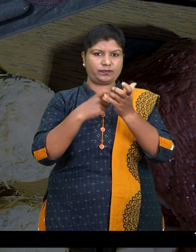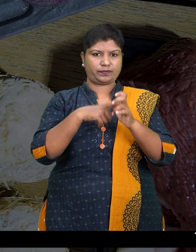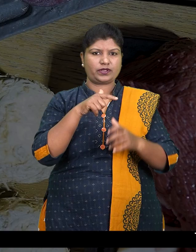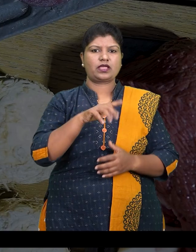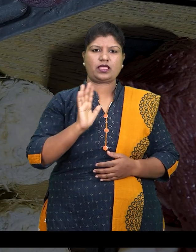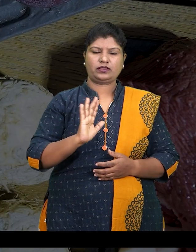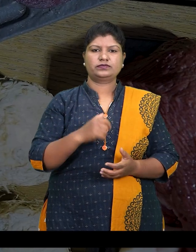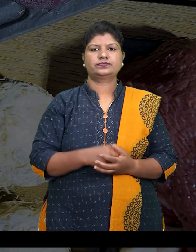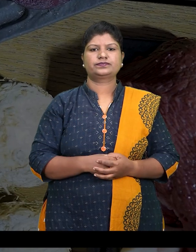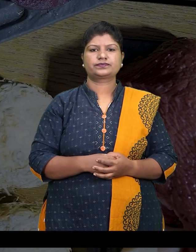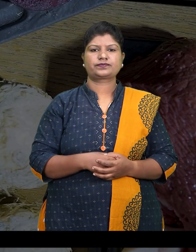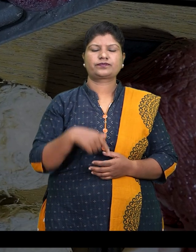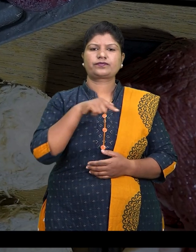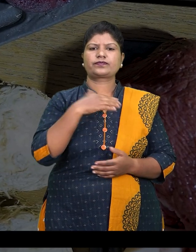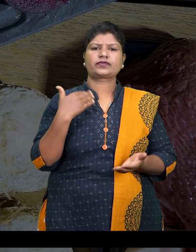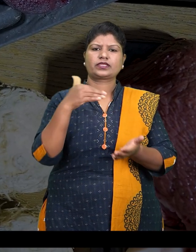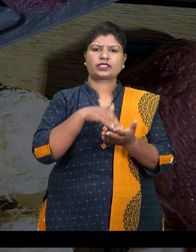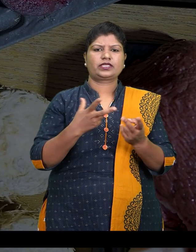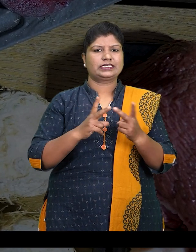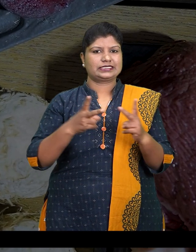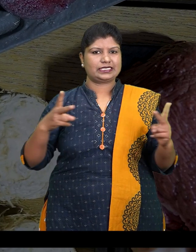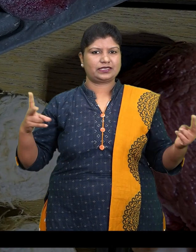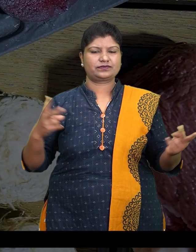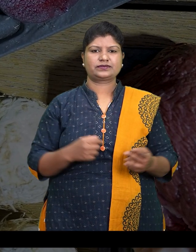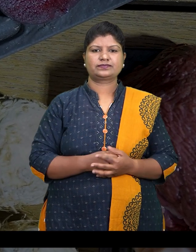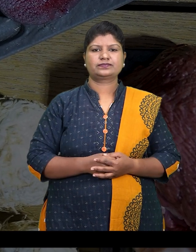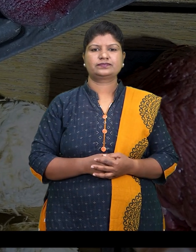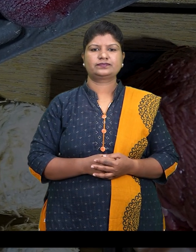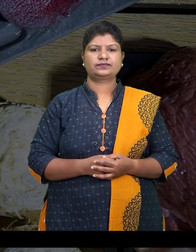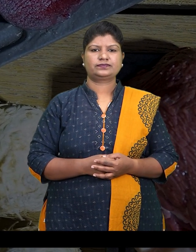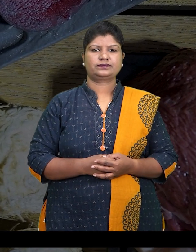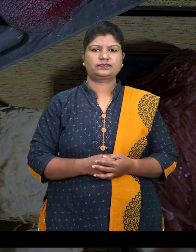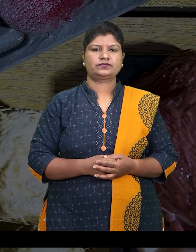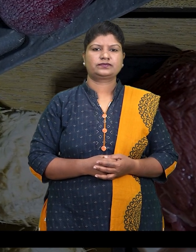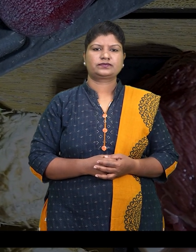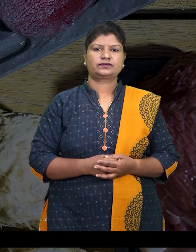है। ये विभिन्न रूपों में आते हैं।